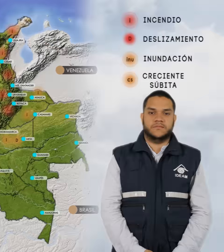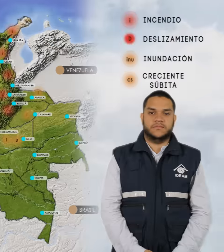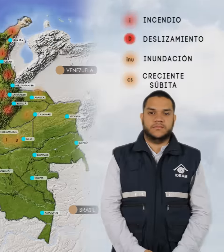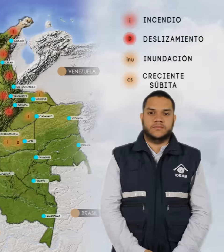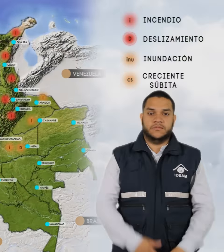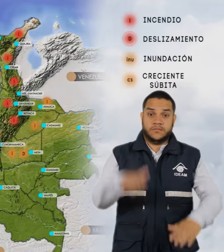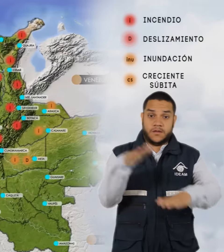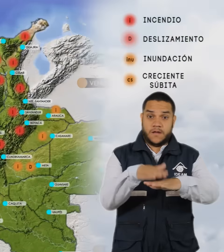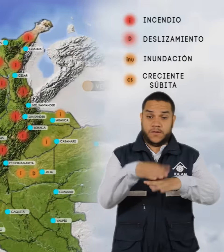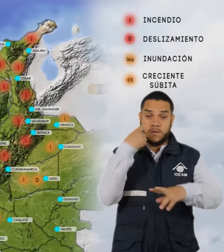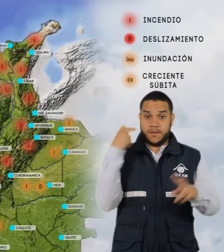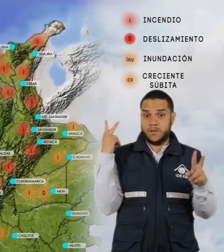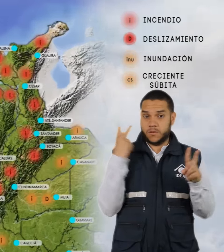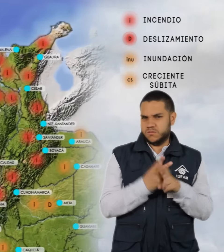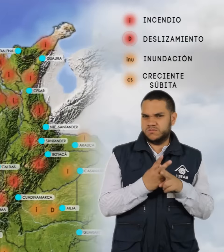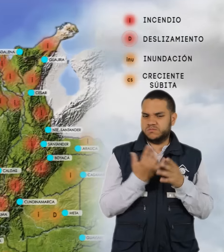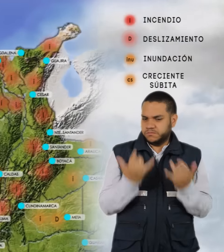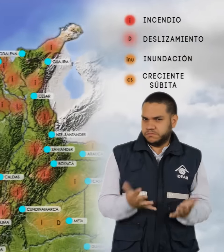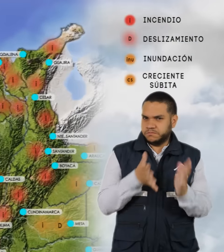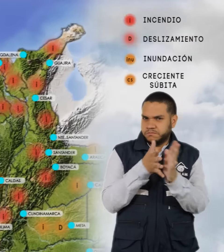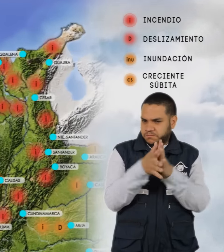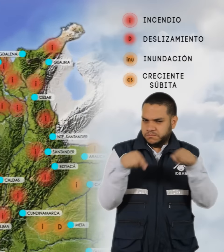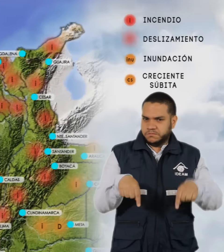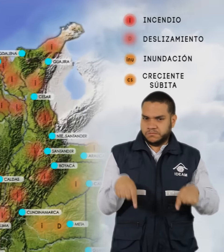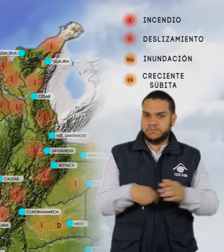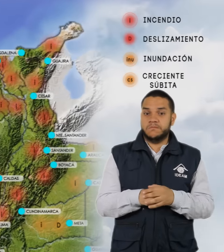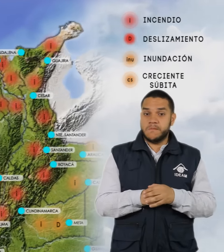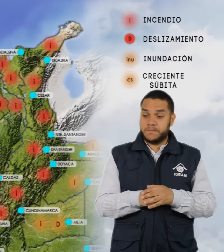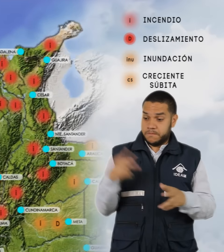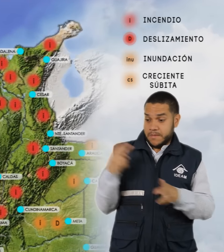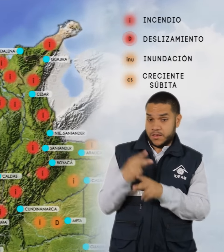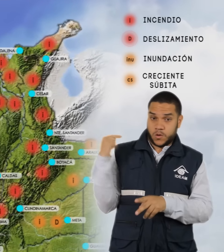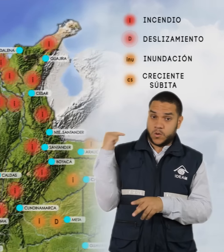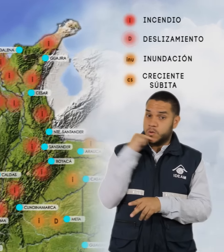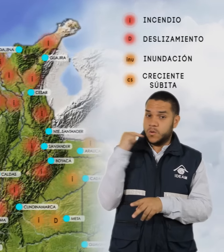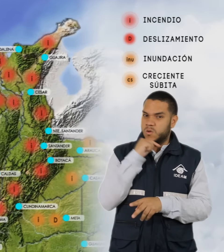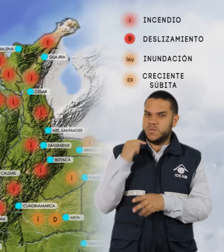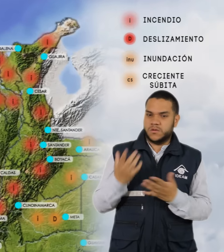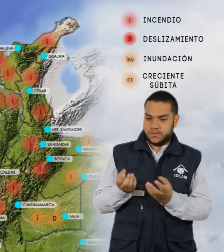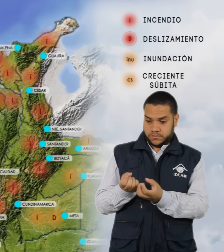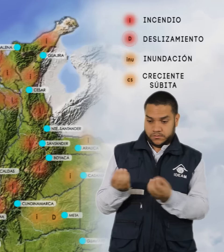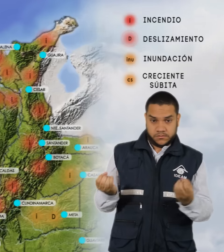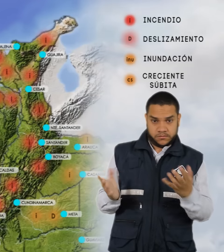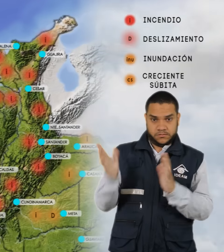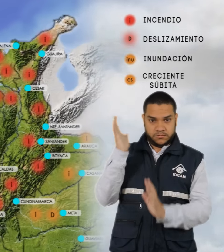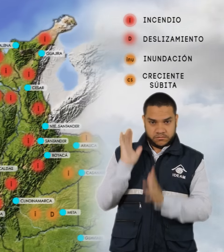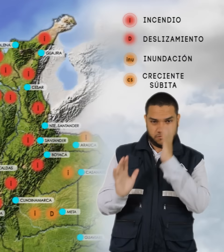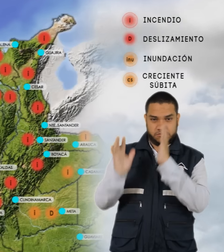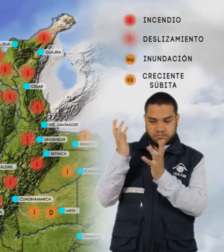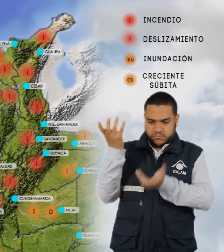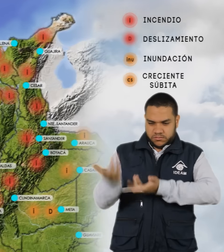Las alertas más importantes para tener en cuenta el día de hoy son las siguientes. Alerta roja por amenaza de incendios de la cobertura